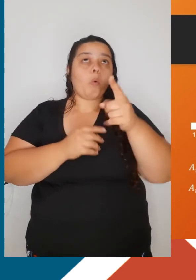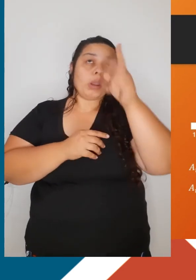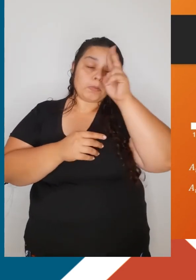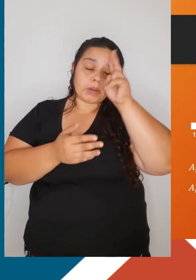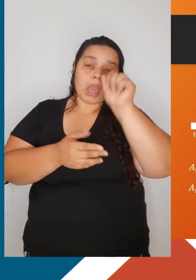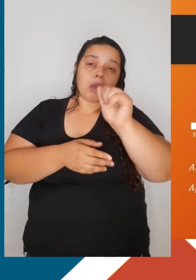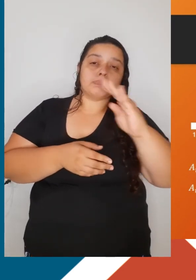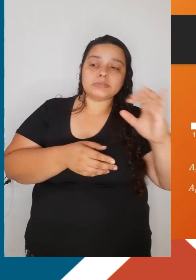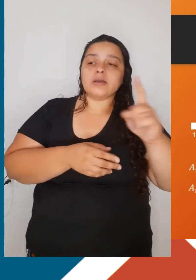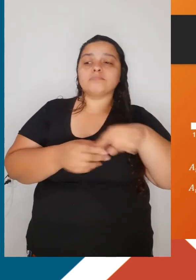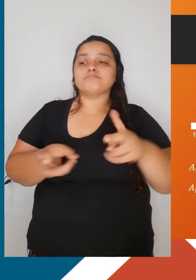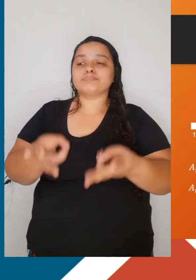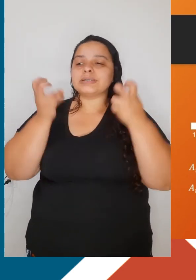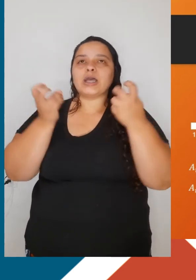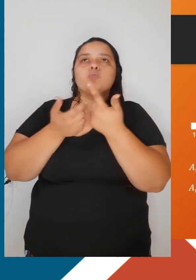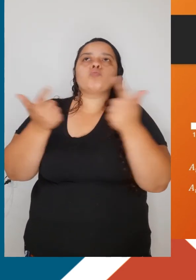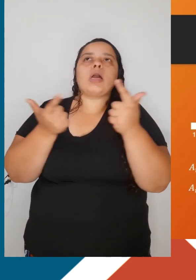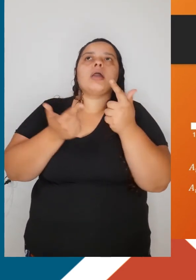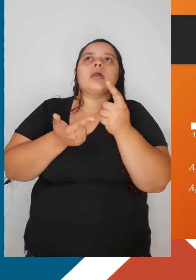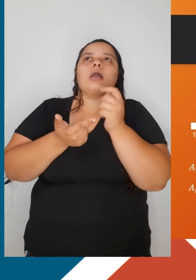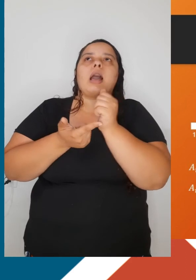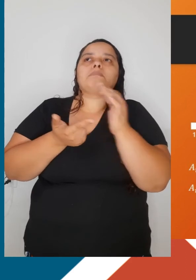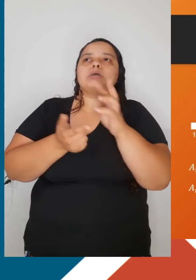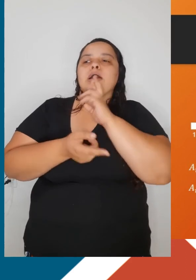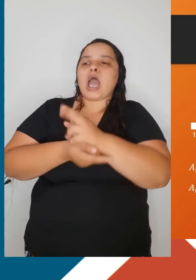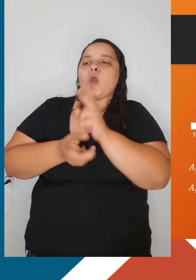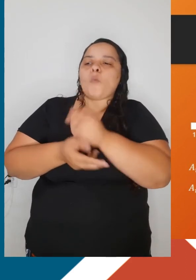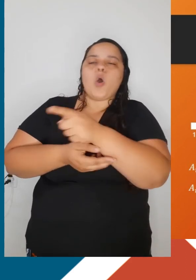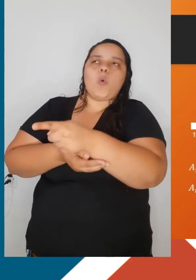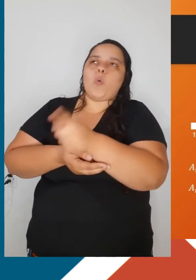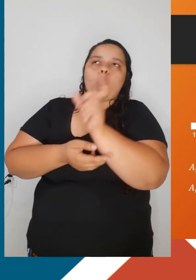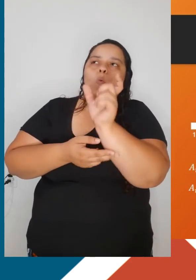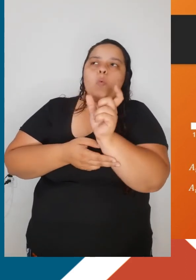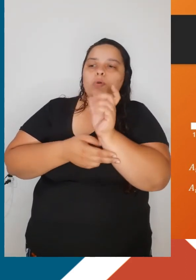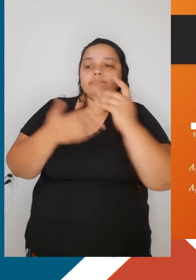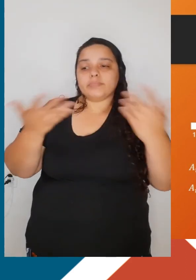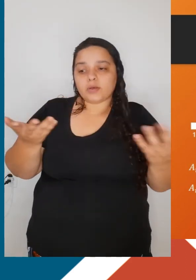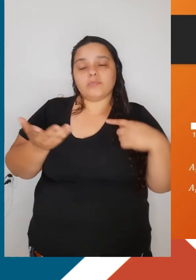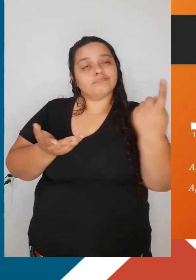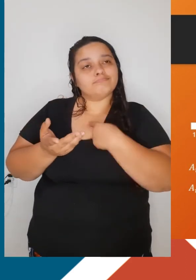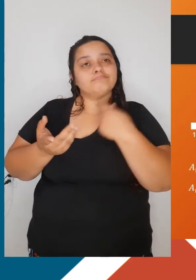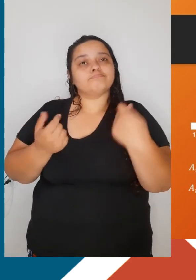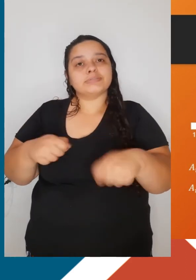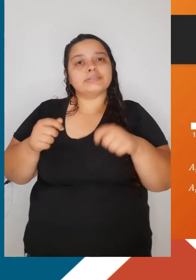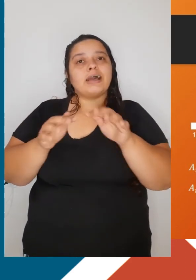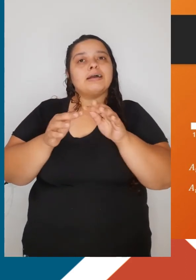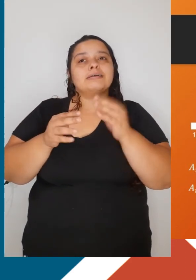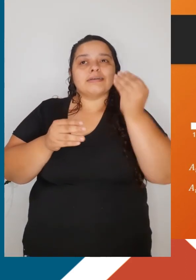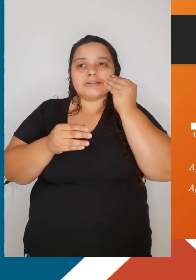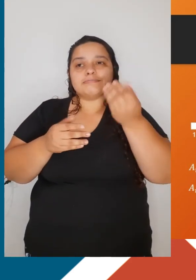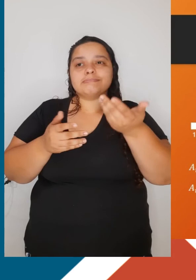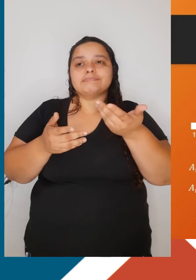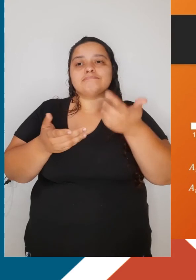das alternativas, vai perceber que não temos nenhuma alternativa escrita dessa forma. Com isso, nós precisamos trabalhar